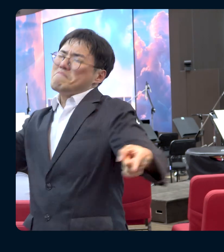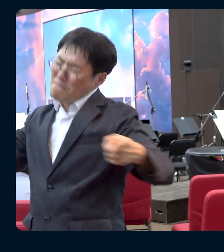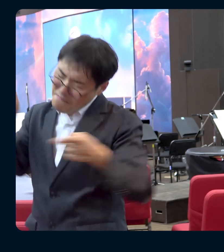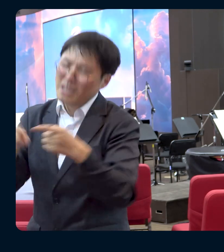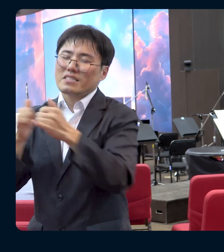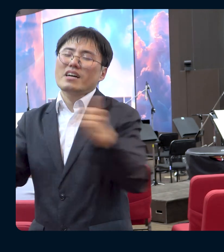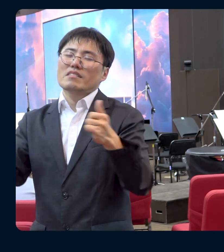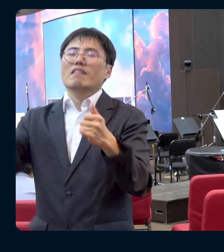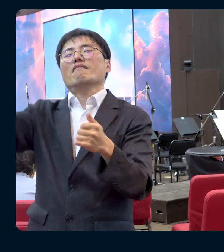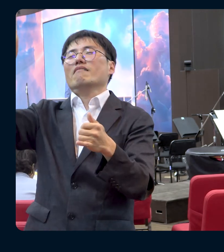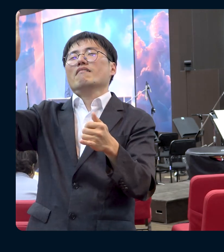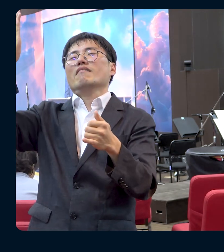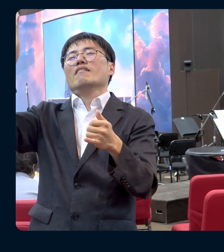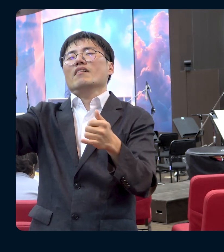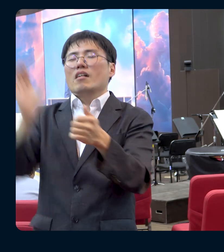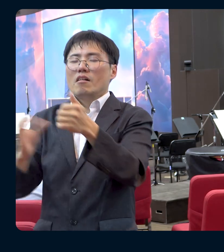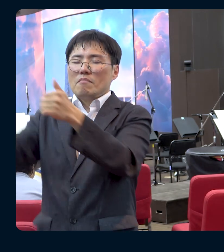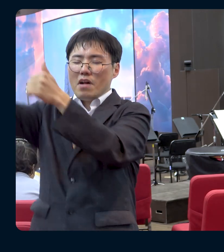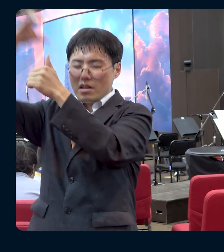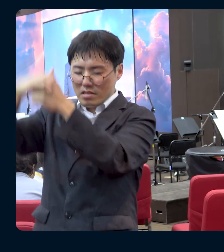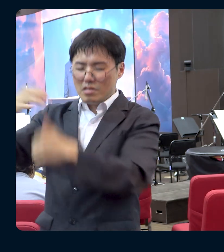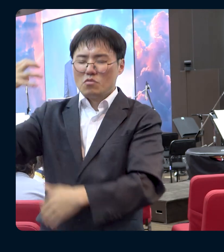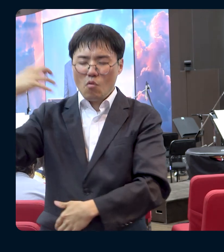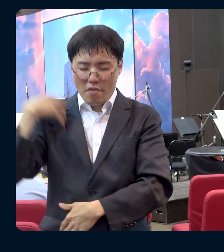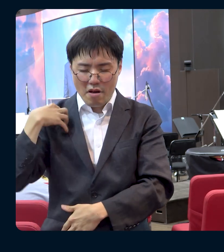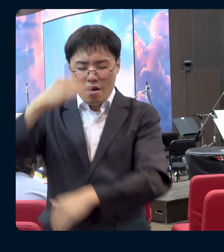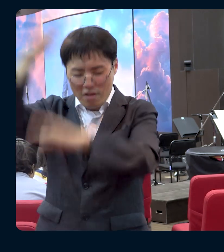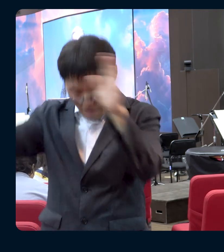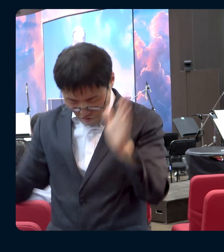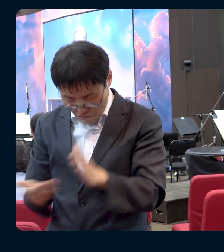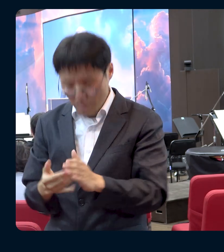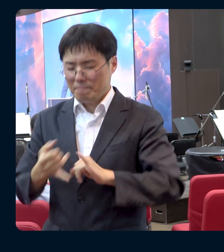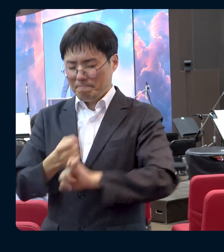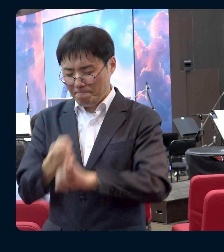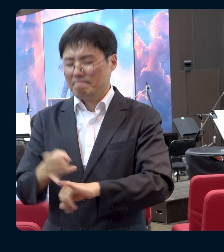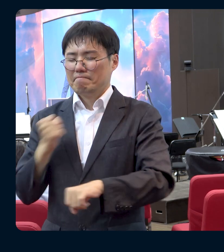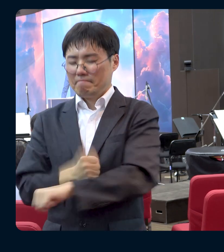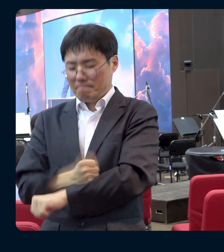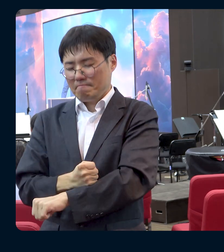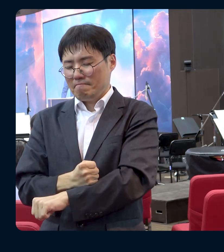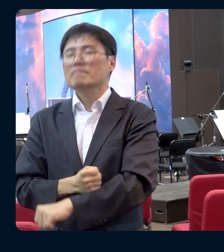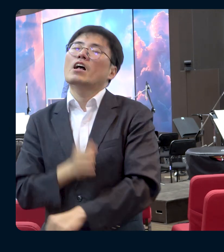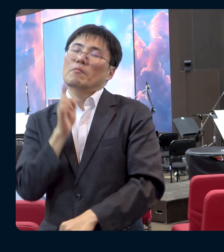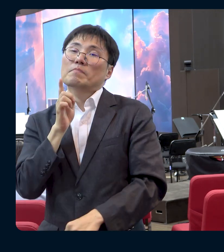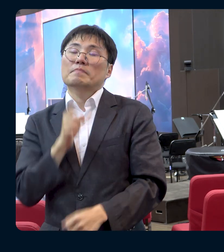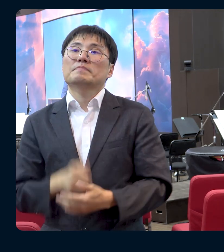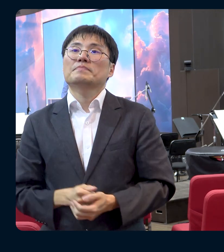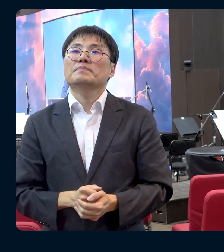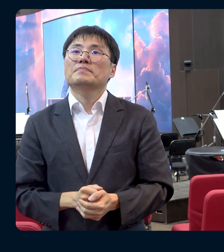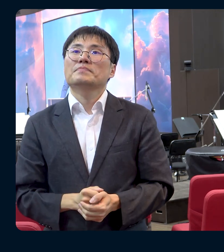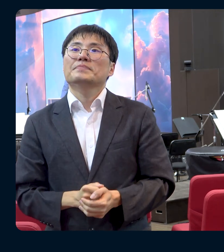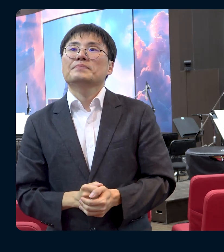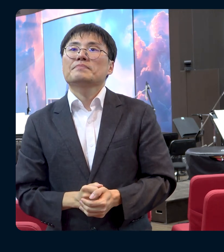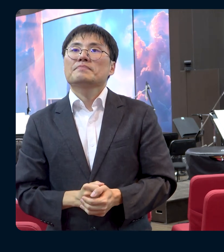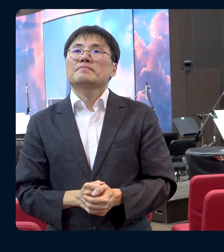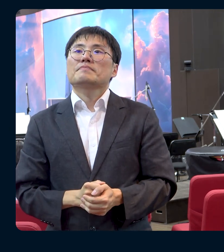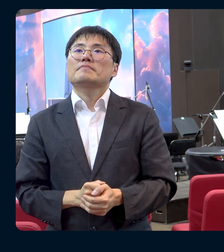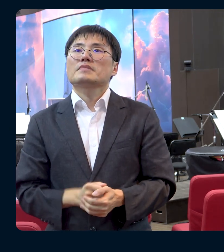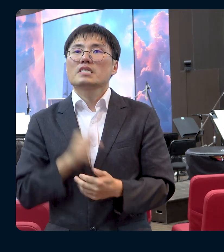주님의 마음에 합한 자 되어 맡기신 소명 이루겠습니다.